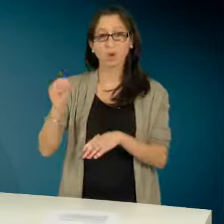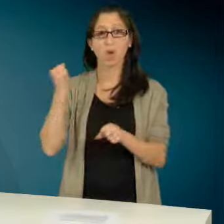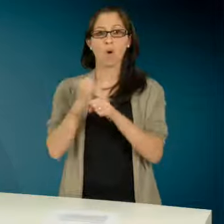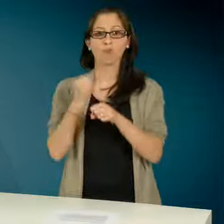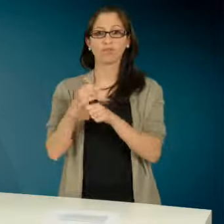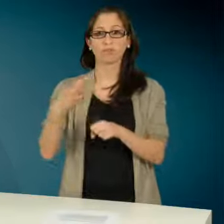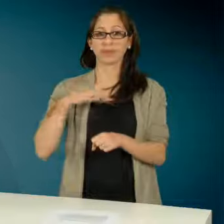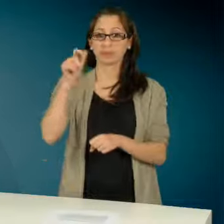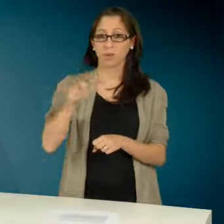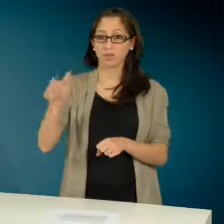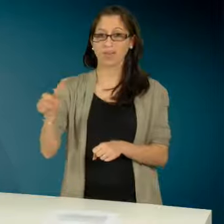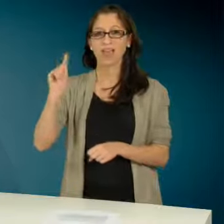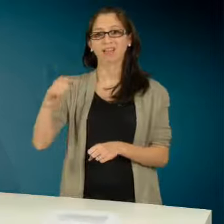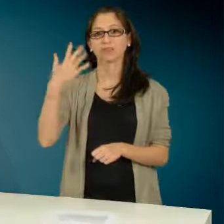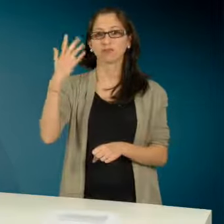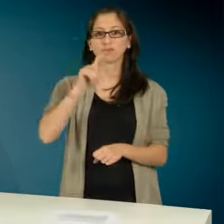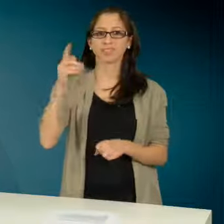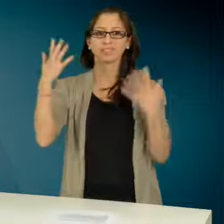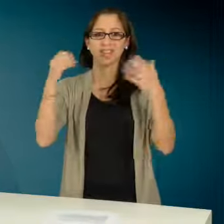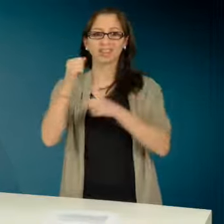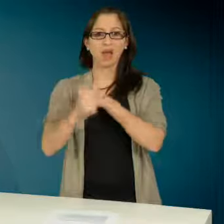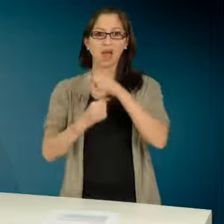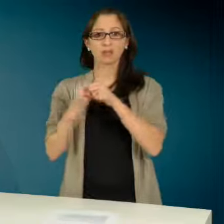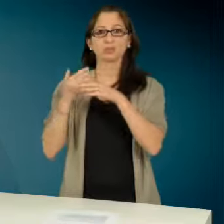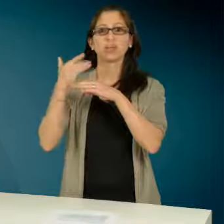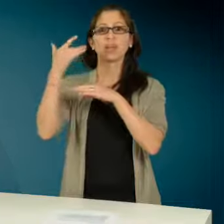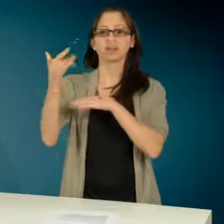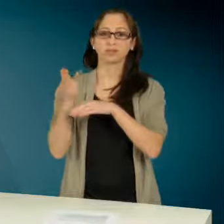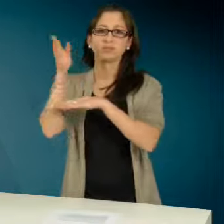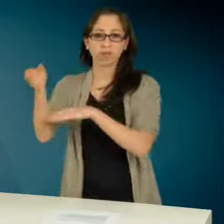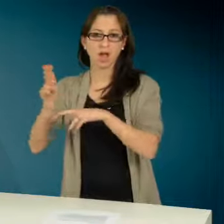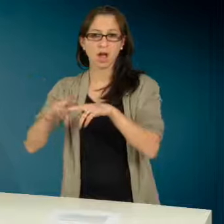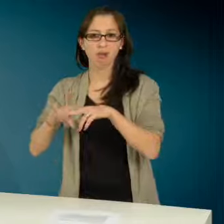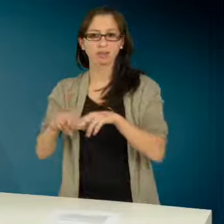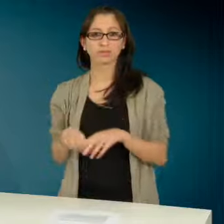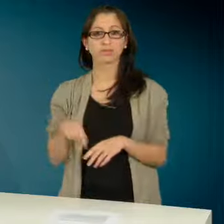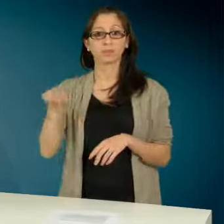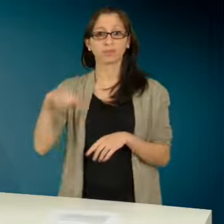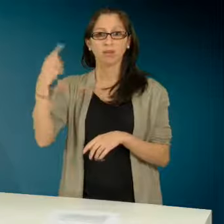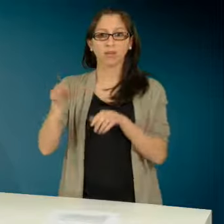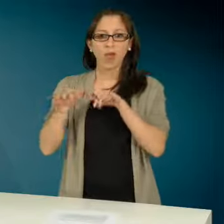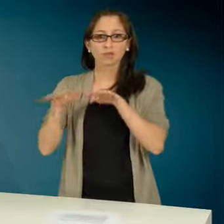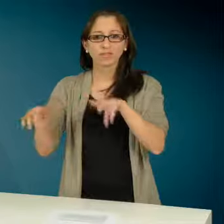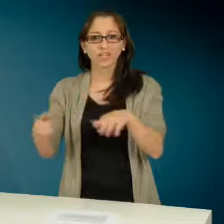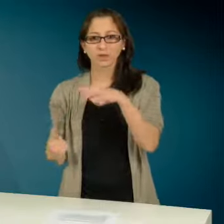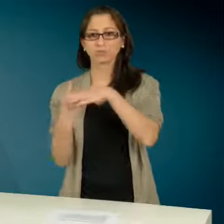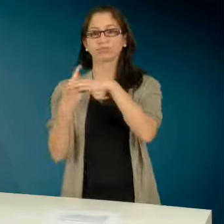dass Betroffene oft erst 5 bis 10 Jahre später zum Arzt gehen. Dann zeigen sich die schweren Auswirkungen